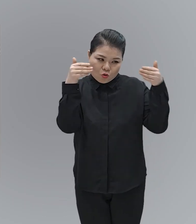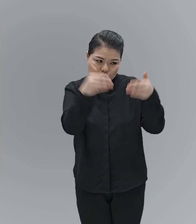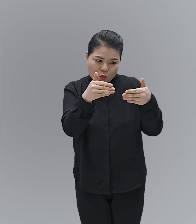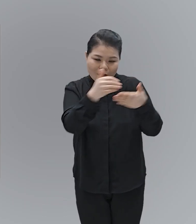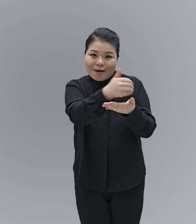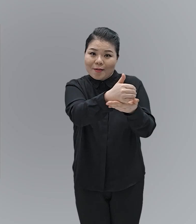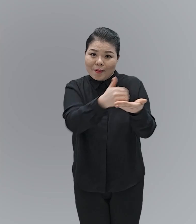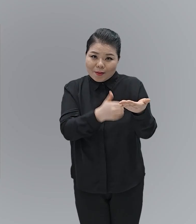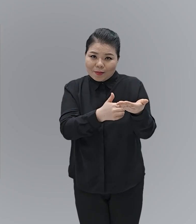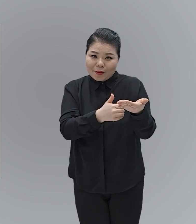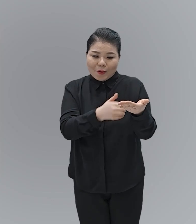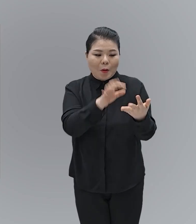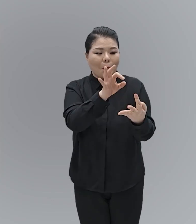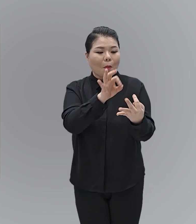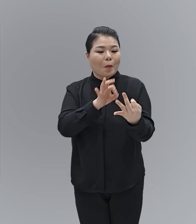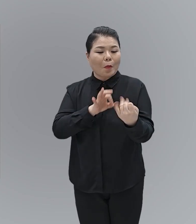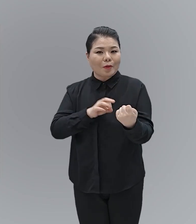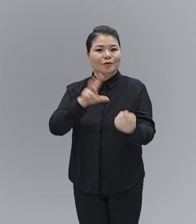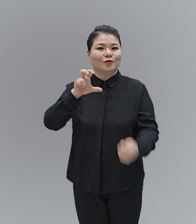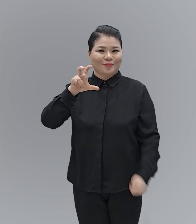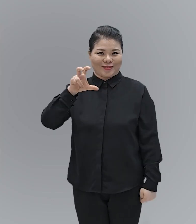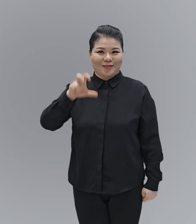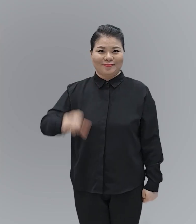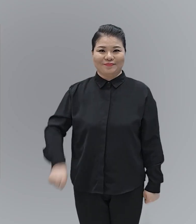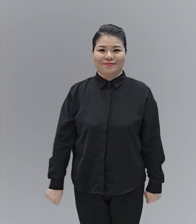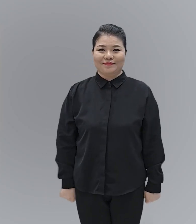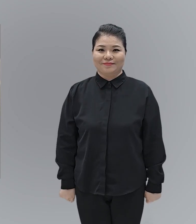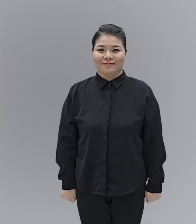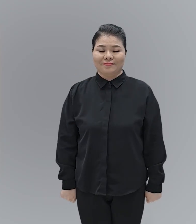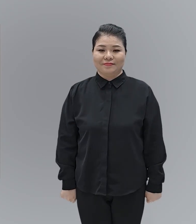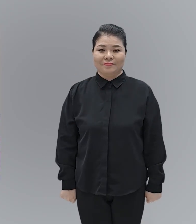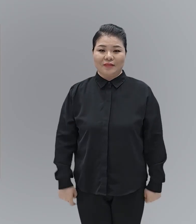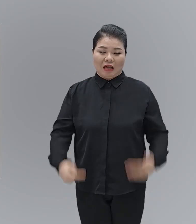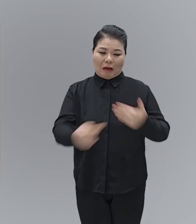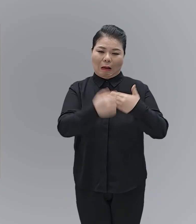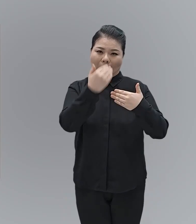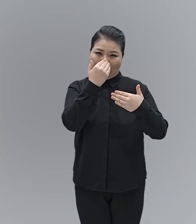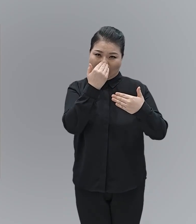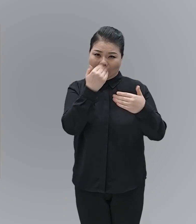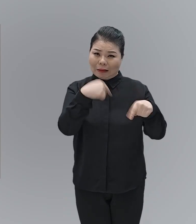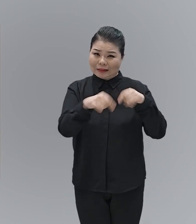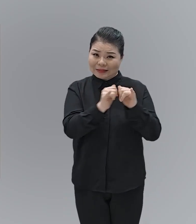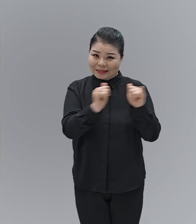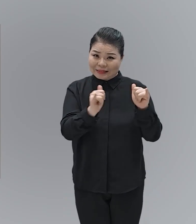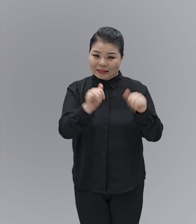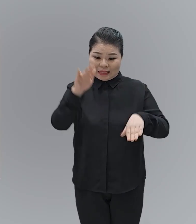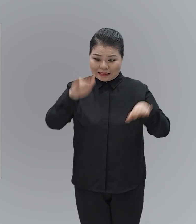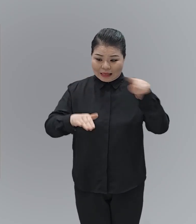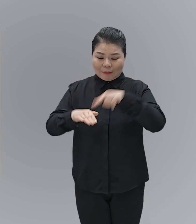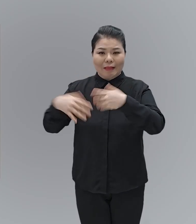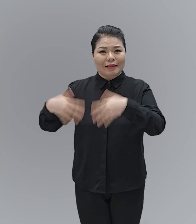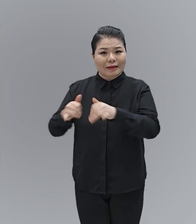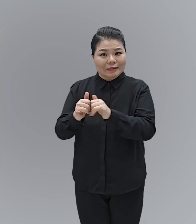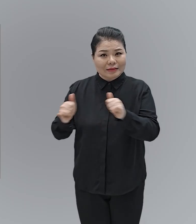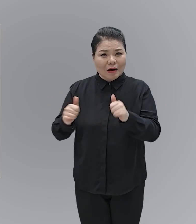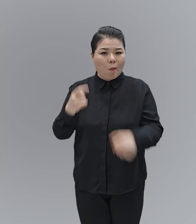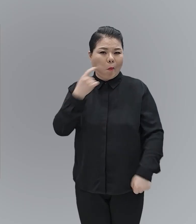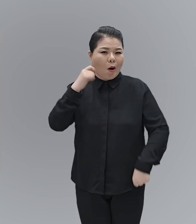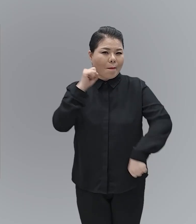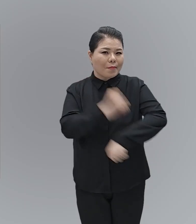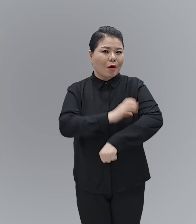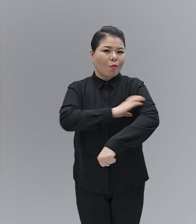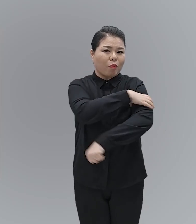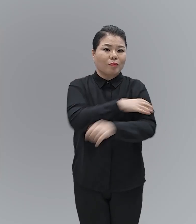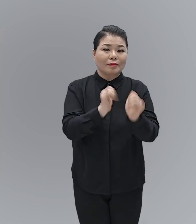특히 주목할 만한 기사 25편. 가식적인 정치인, 차별받는 약자,